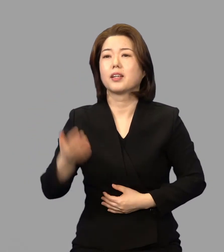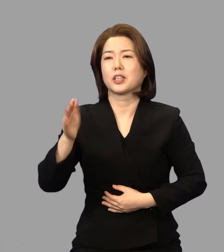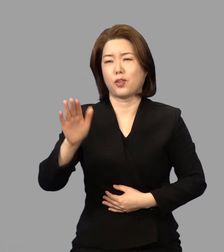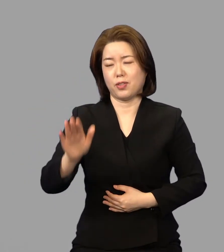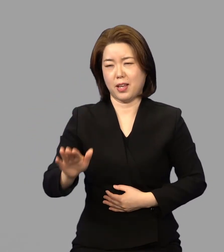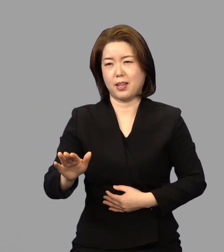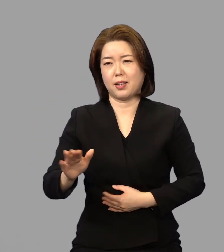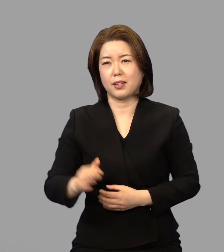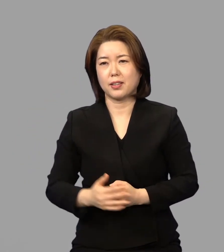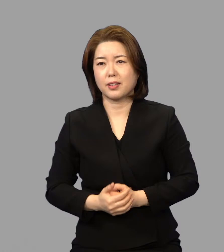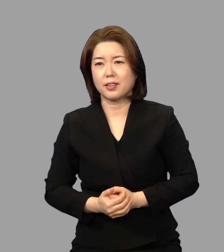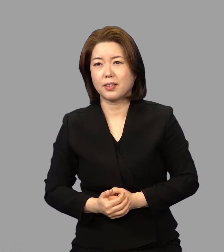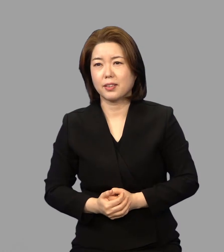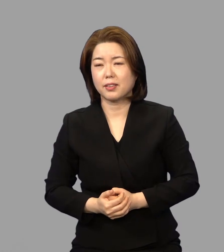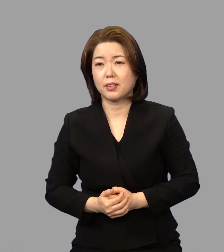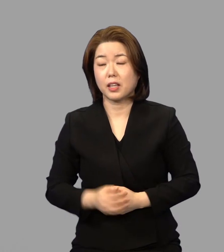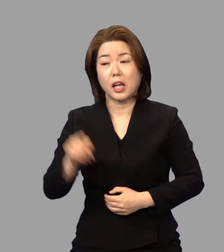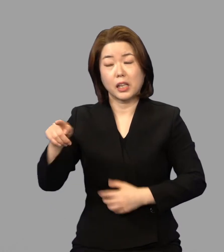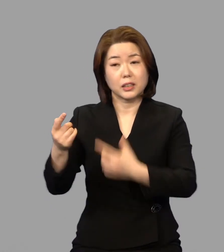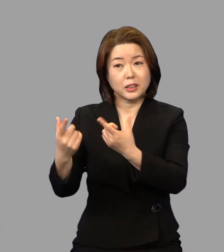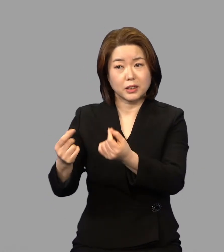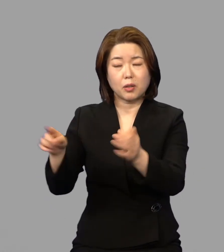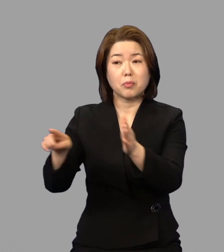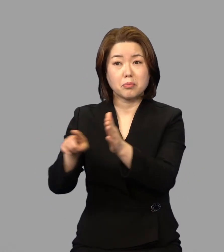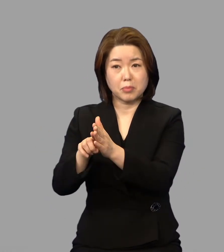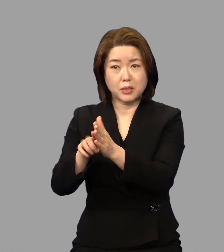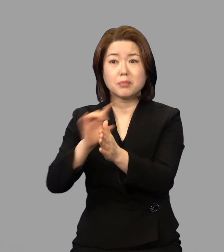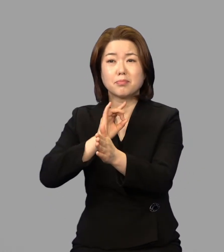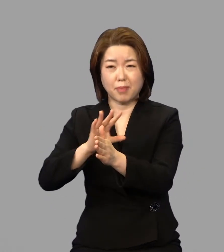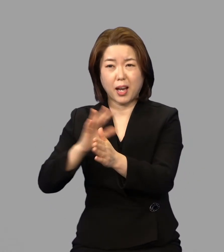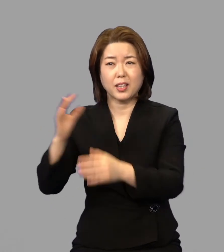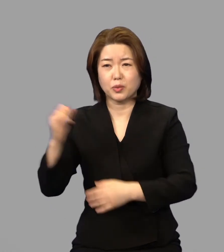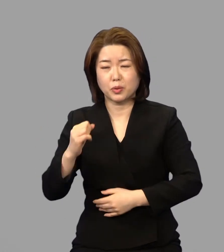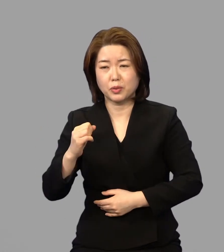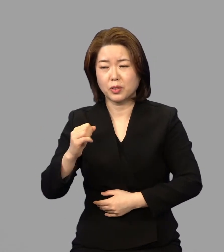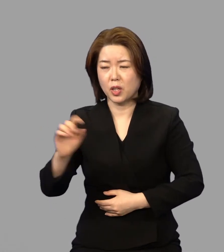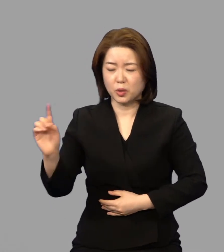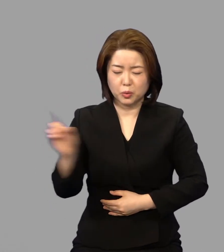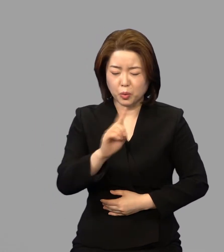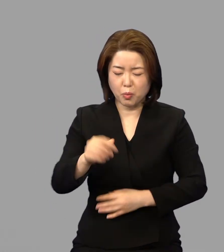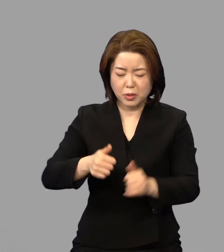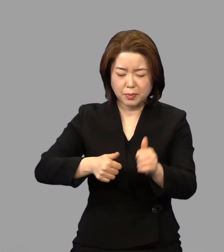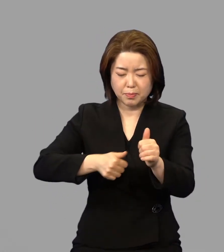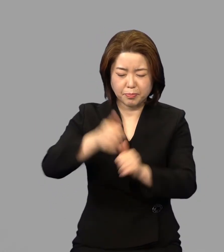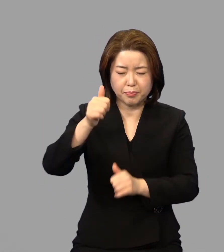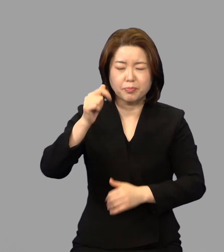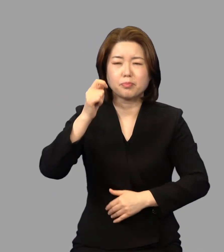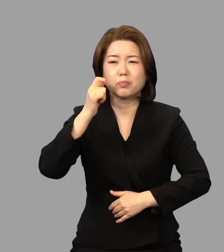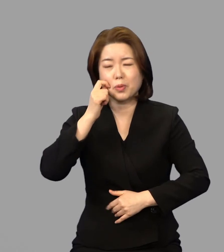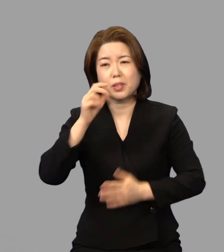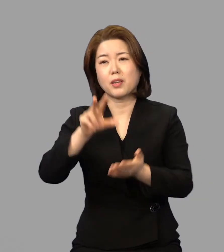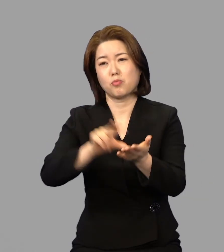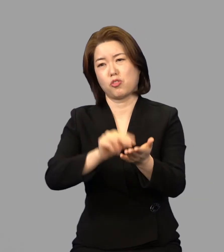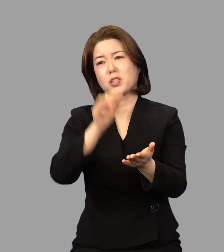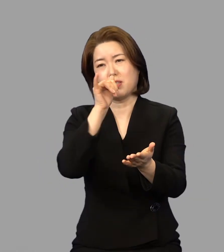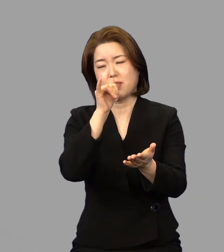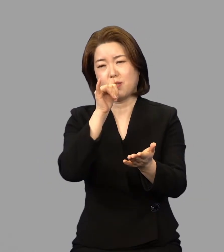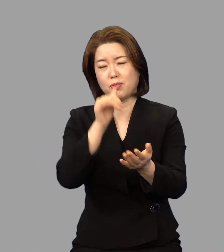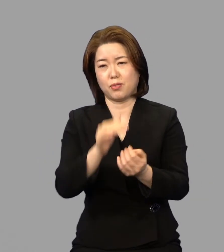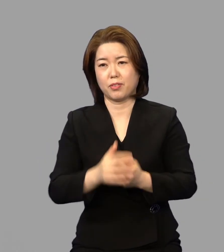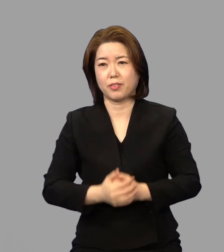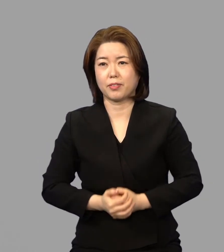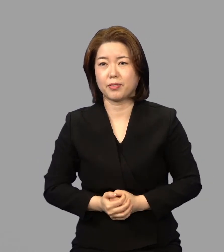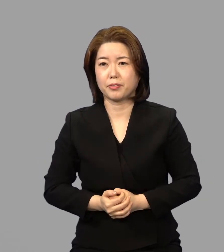그러나 그런 믿음으로는 도무지 극복이 안 되는 문제가 있습니다.